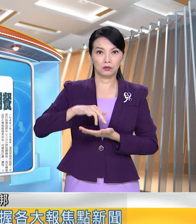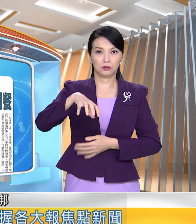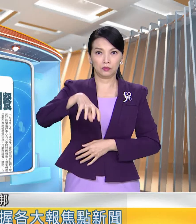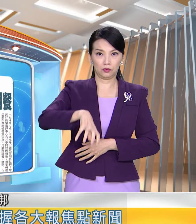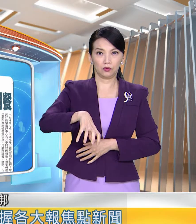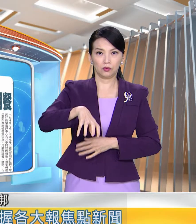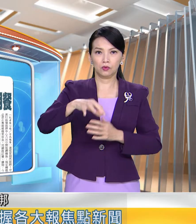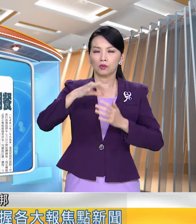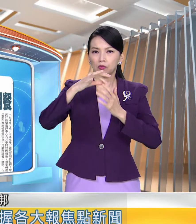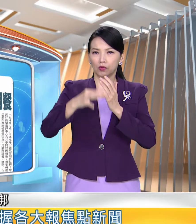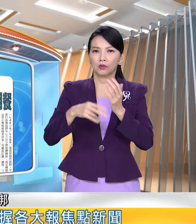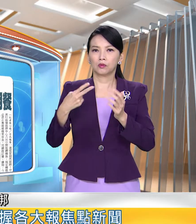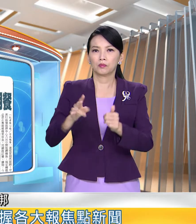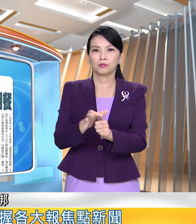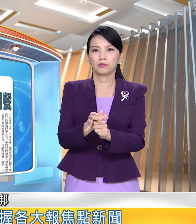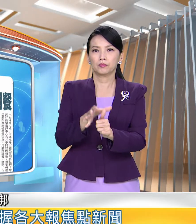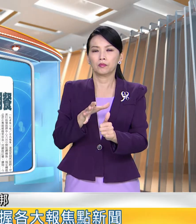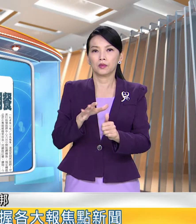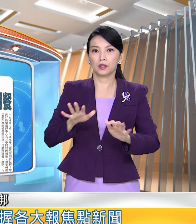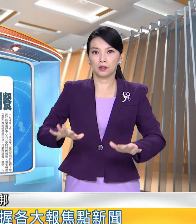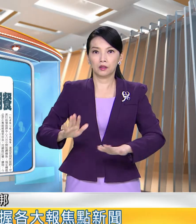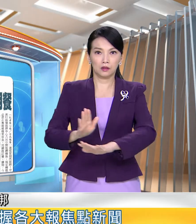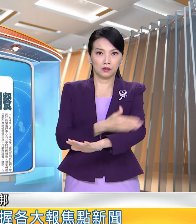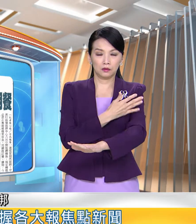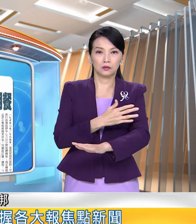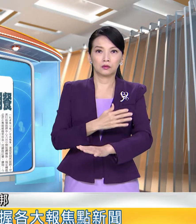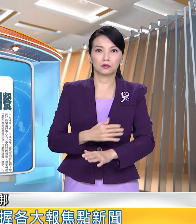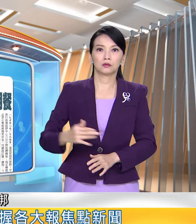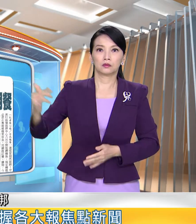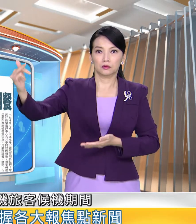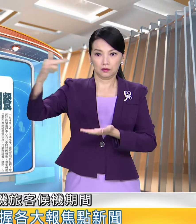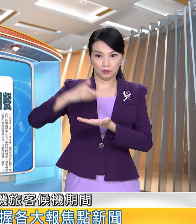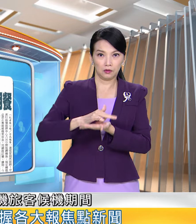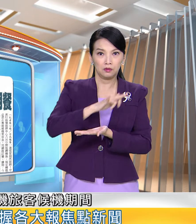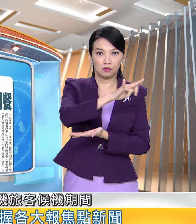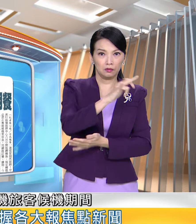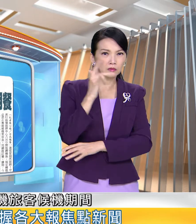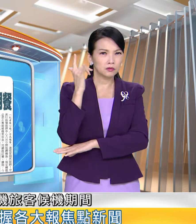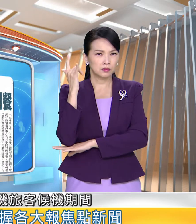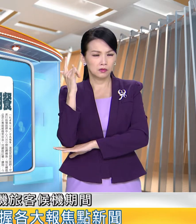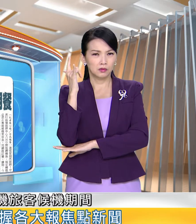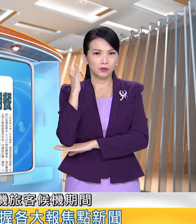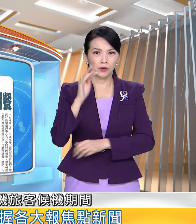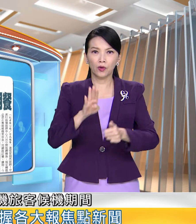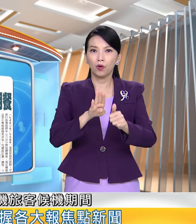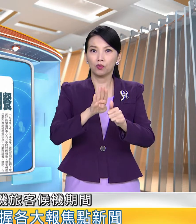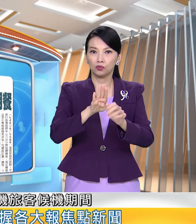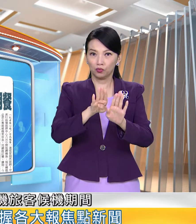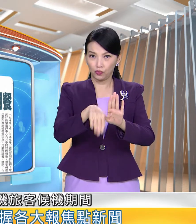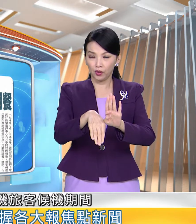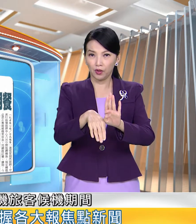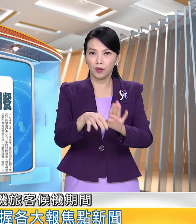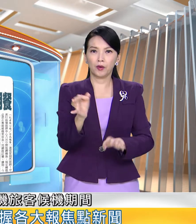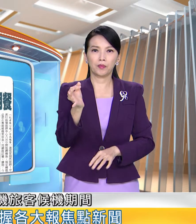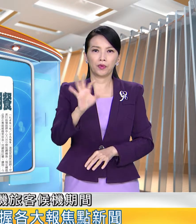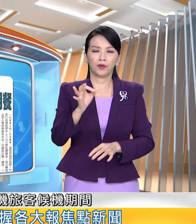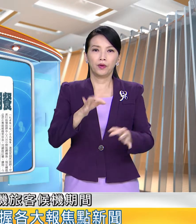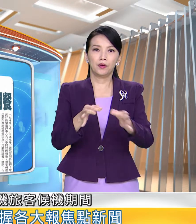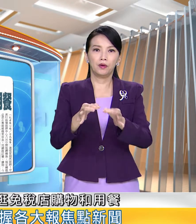边境管制再松绑。今天起，开放转机的旅客候机期间可以在出境